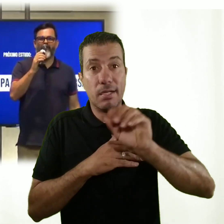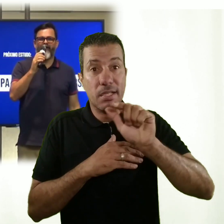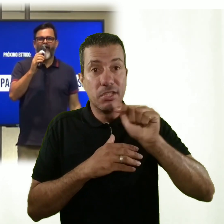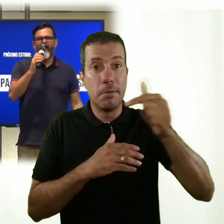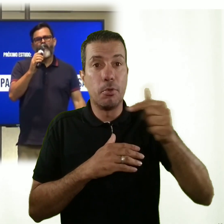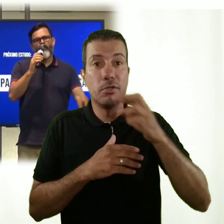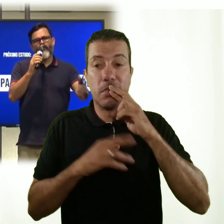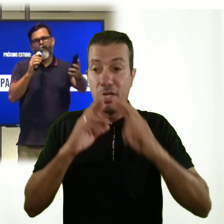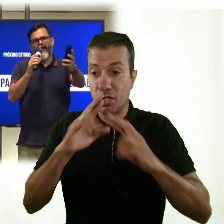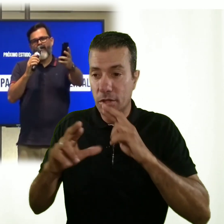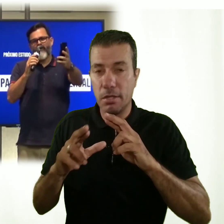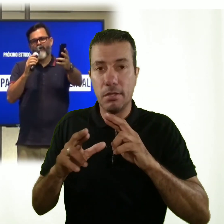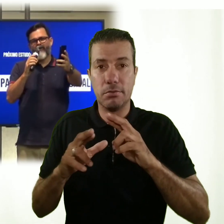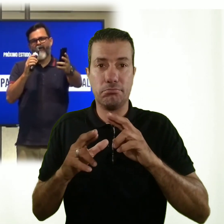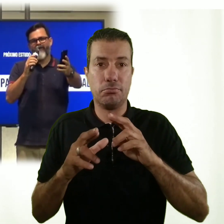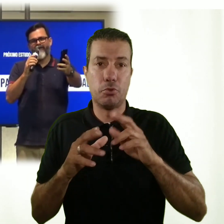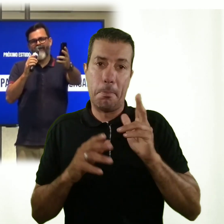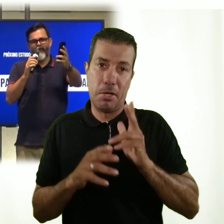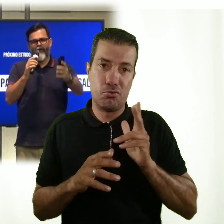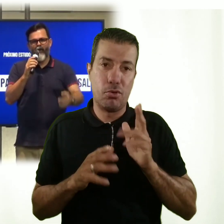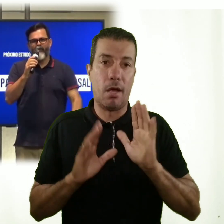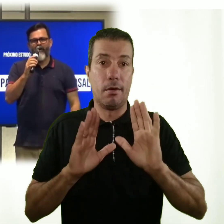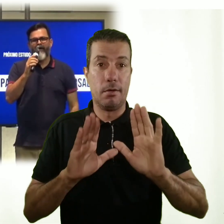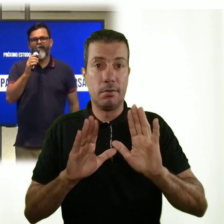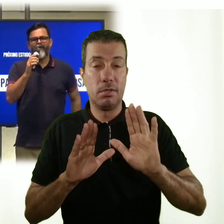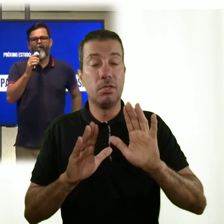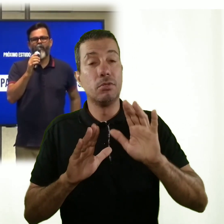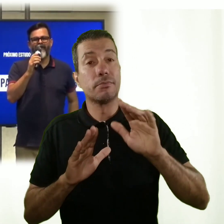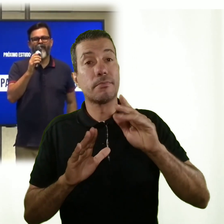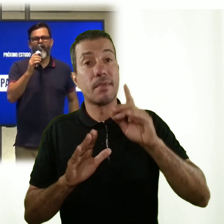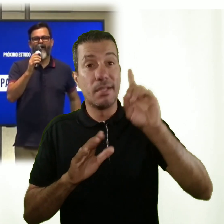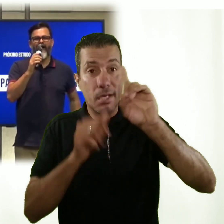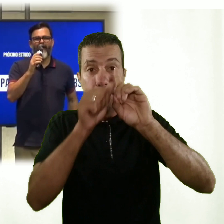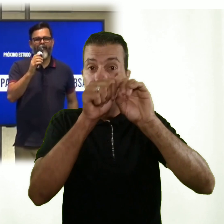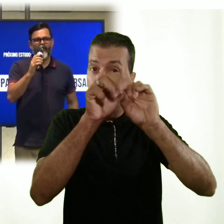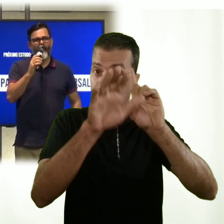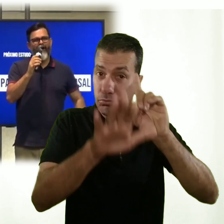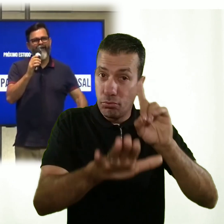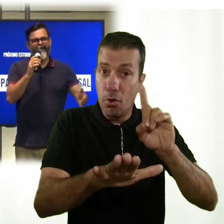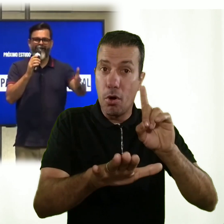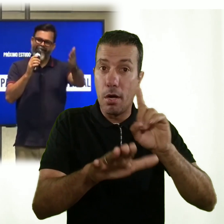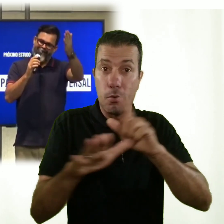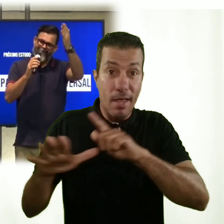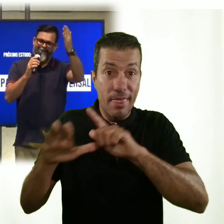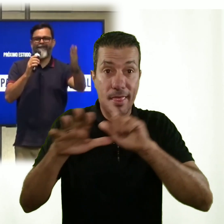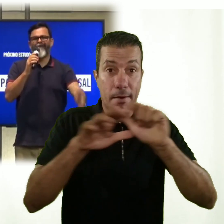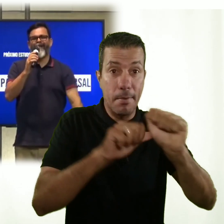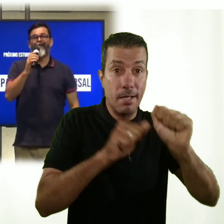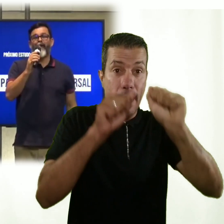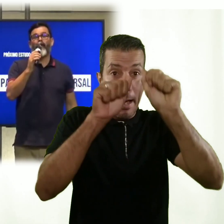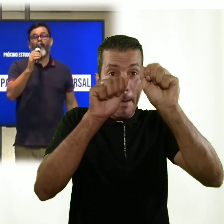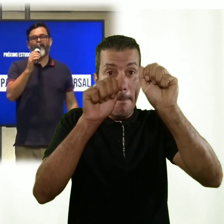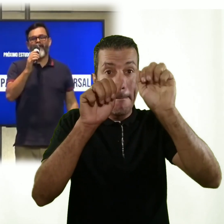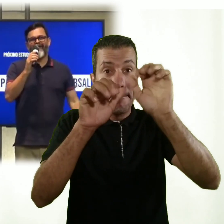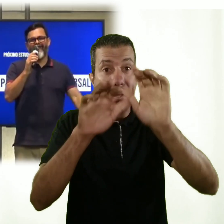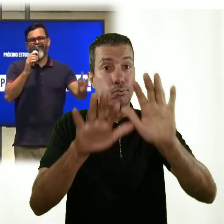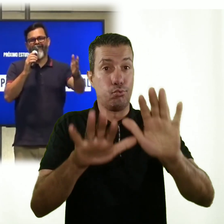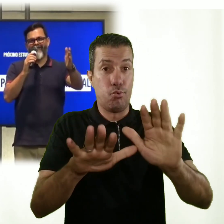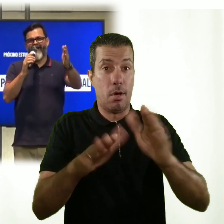diretamente para você. Muito obrigado mais uma vez, que Deus te acompanhe, que te dê uma semana abençoada e